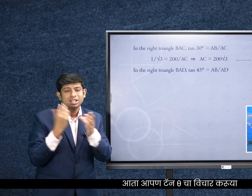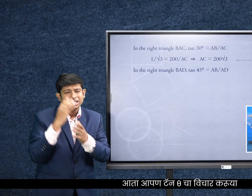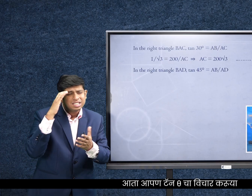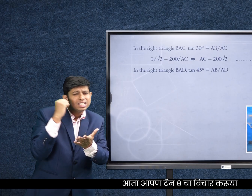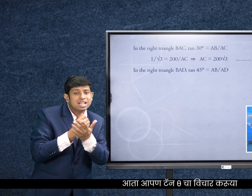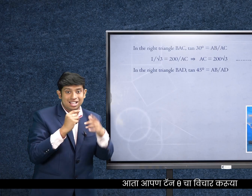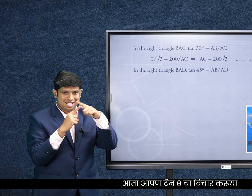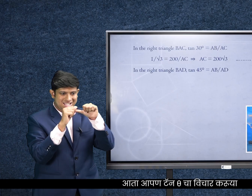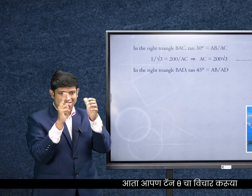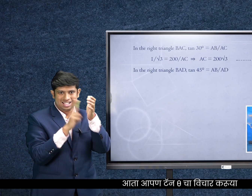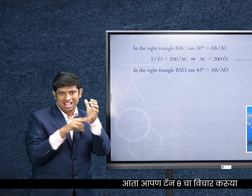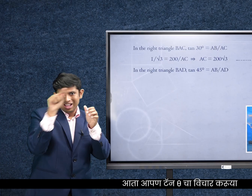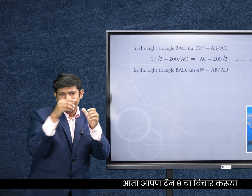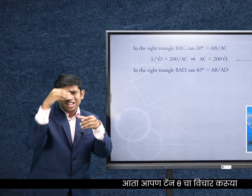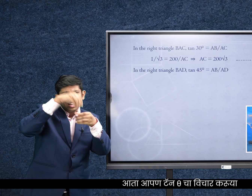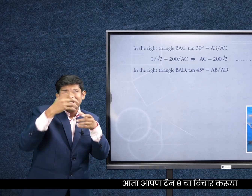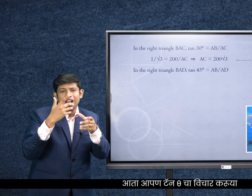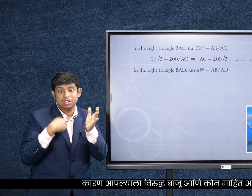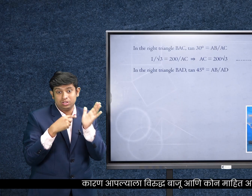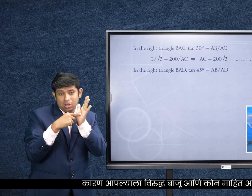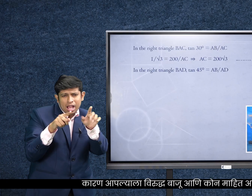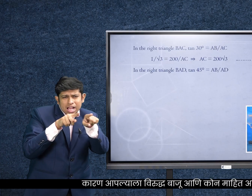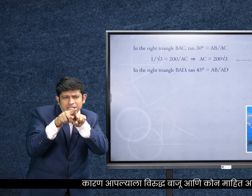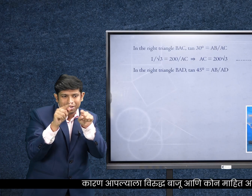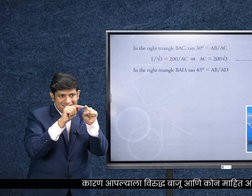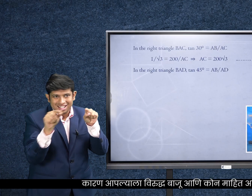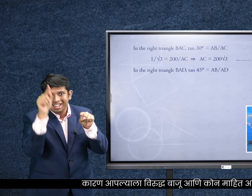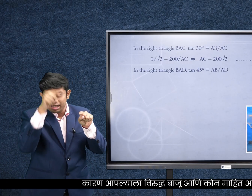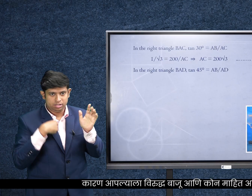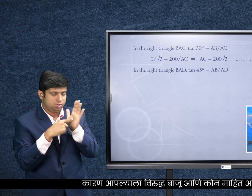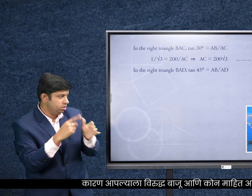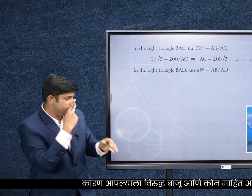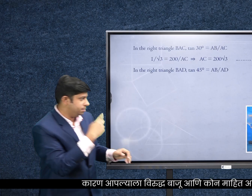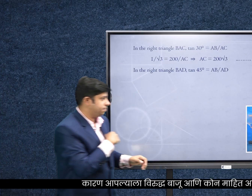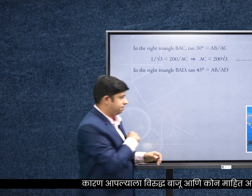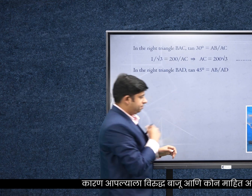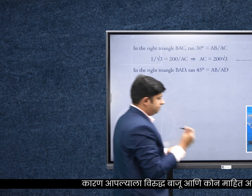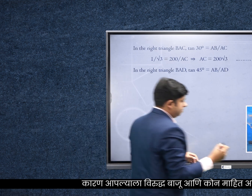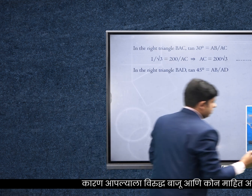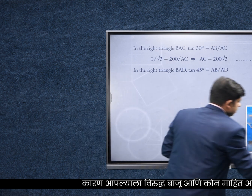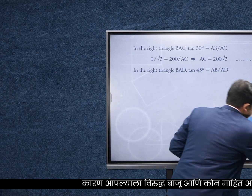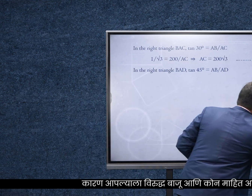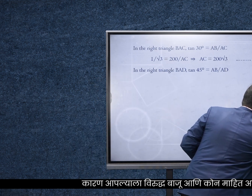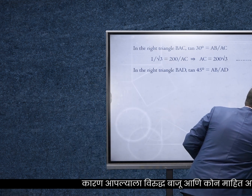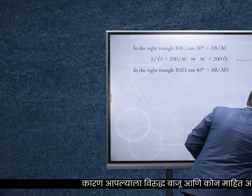आता आपण टॅन थिटाचा विचार करूया. कारण आपल्याला विरुद्ध बाजू आणि कोन माहीत असल्याने